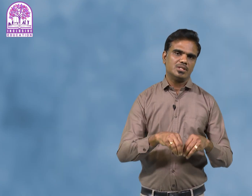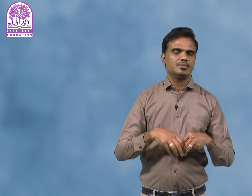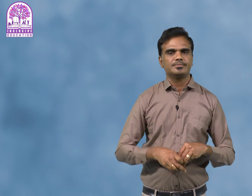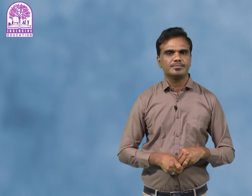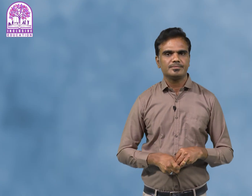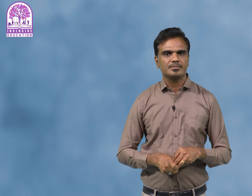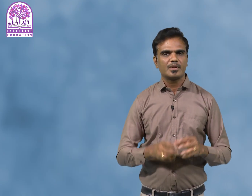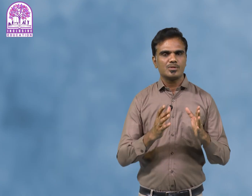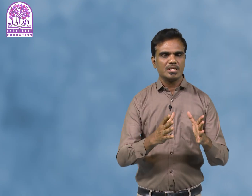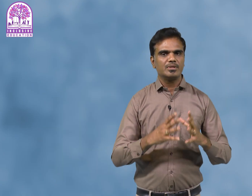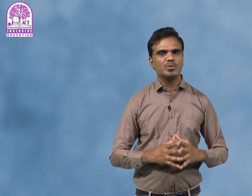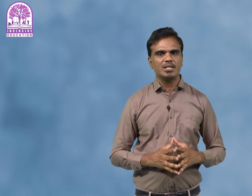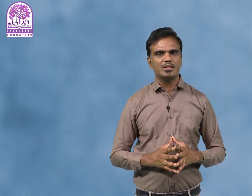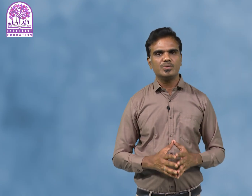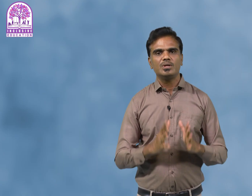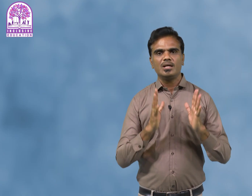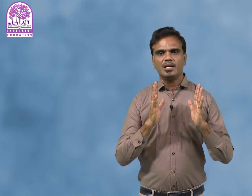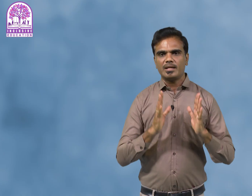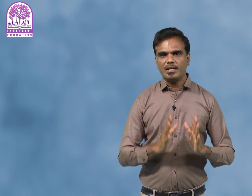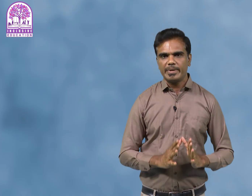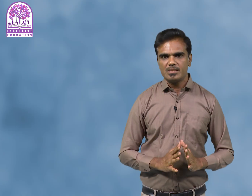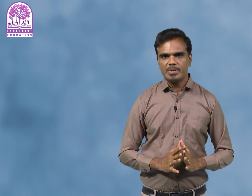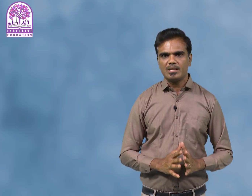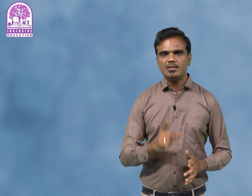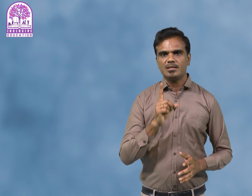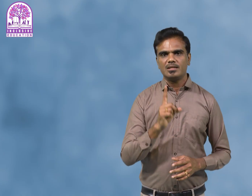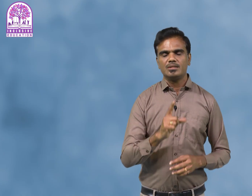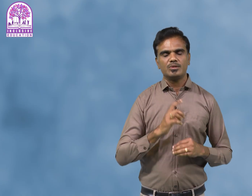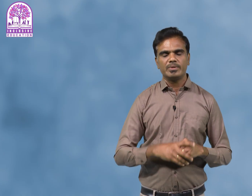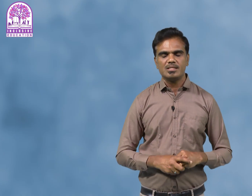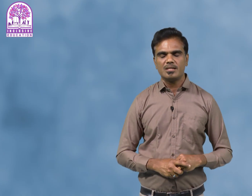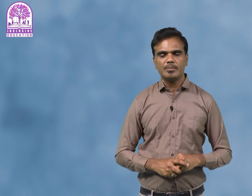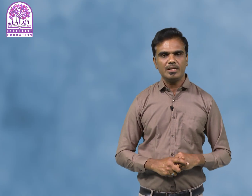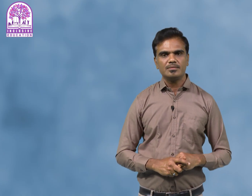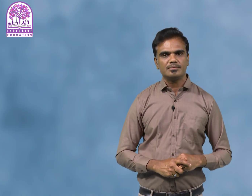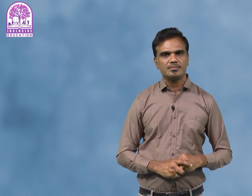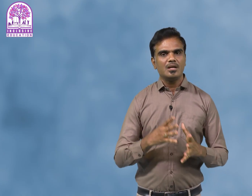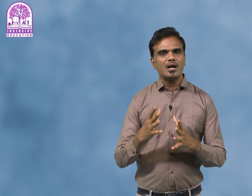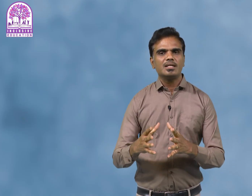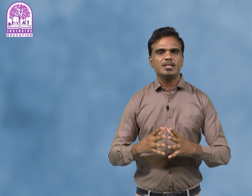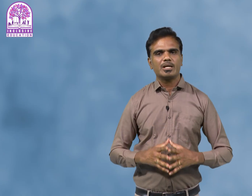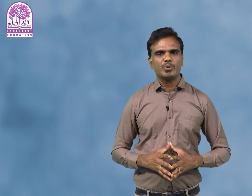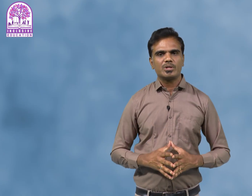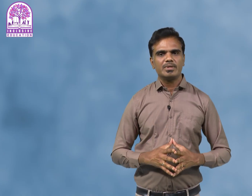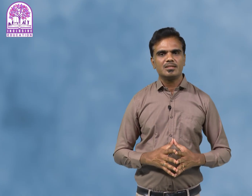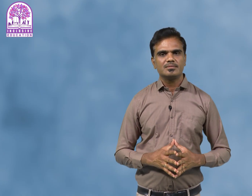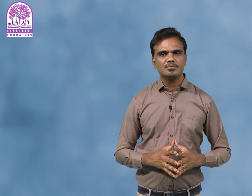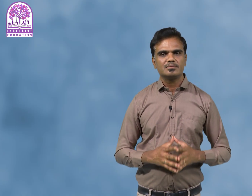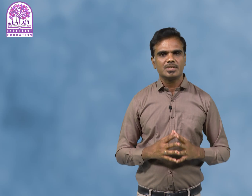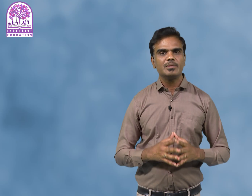சொல்லிட்டேன். ஸோ இதுவரையும் உள்ளது எல்லாத்தையும் நல்லா பயிற்சி பண்ணுங்கள். இது ரொம்ப ஈஸியான டாபிக். அடுத்து என்ன பார்க்க போகிறோம், நம்ம என்ன பார்க்க